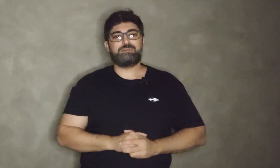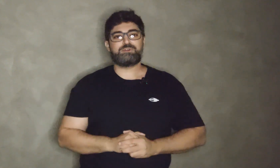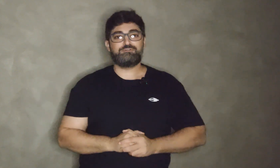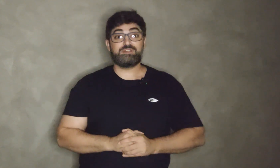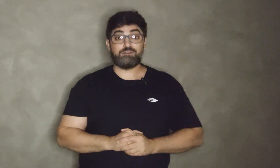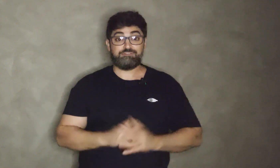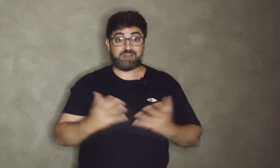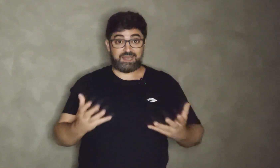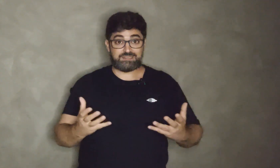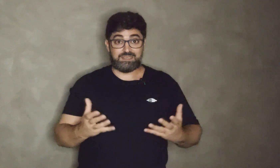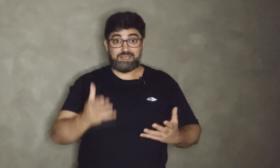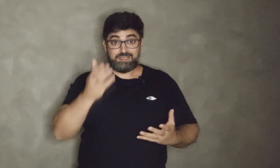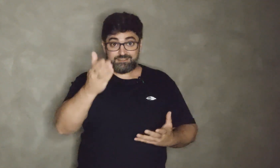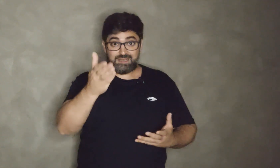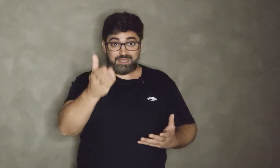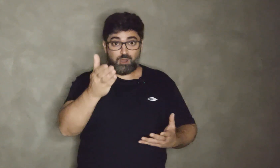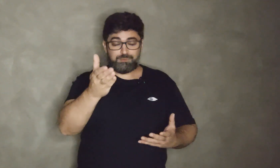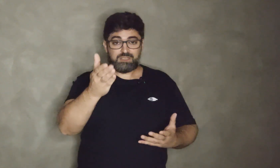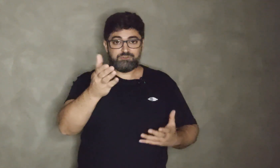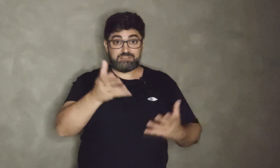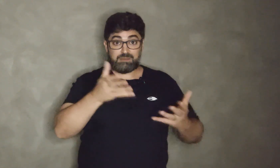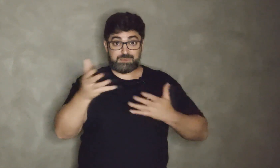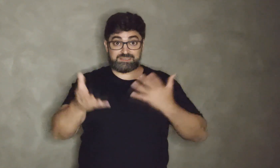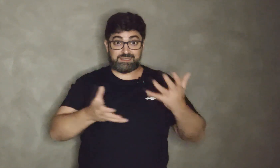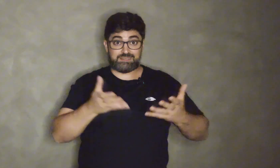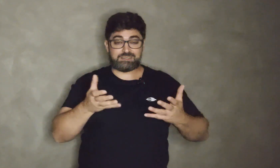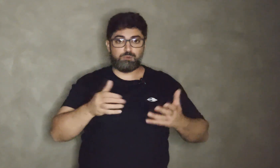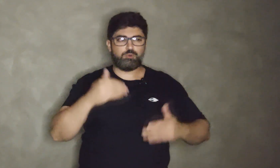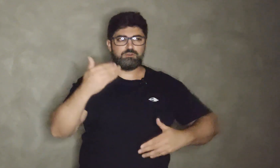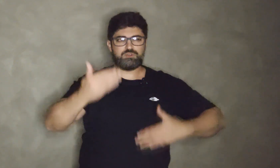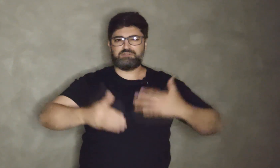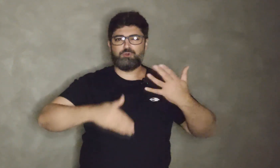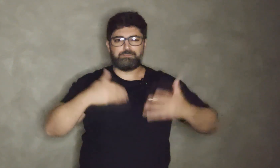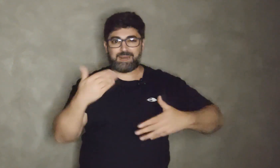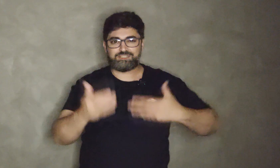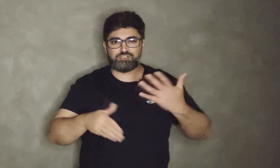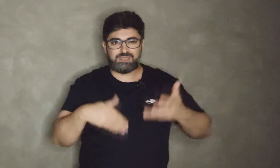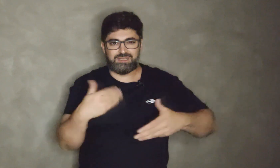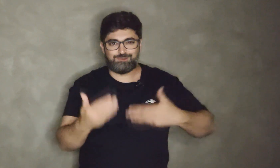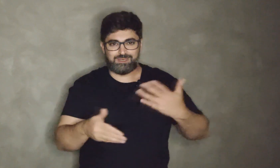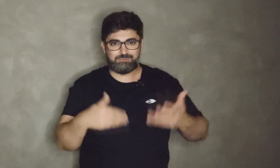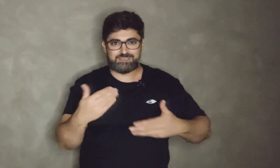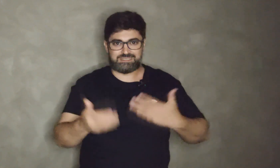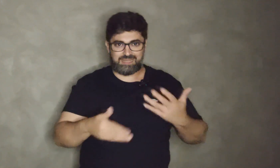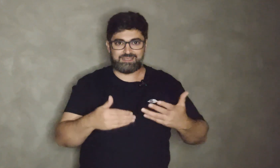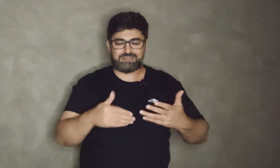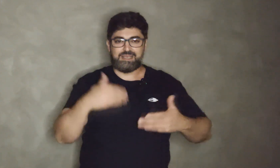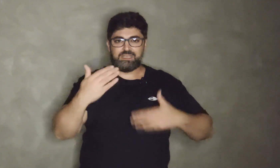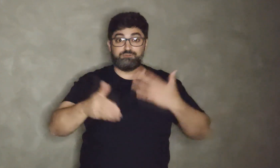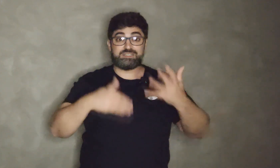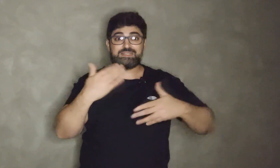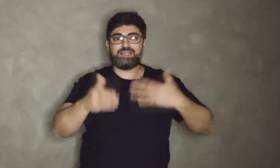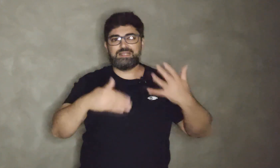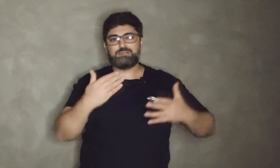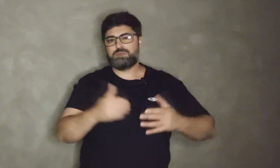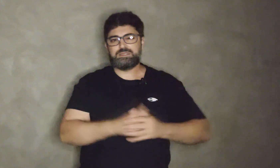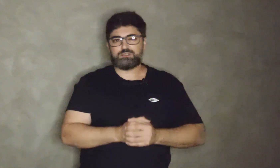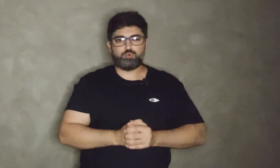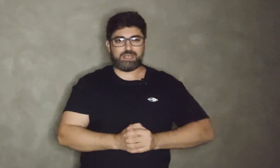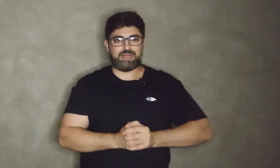sempre no final da frase. Isso é legal para que você vá prestando atenção e quando você for praticando a língua de sinais e você treinando aí na sua